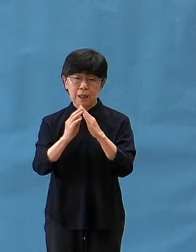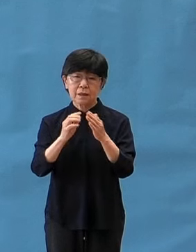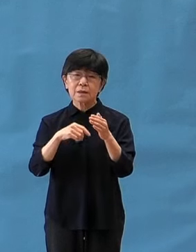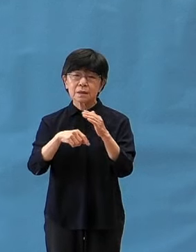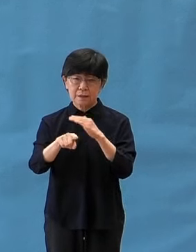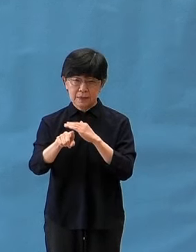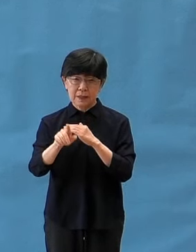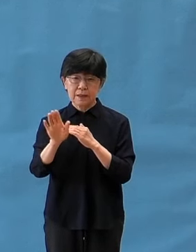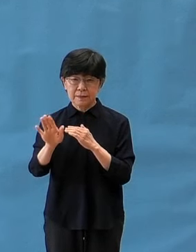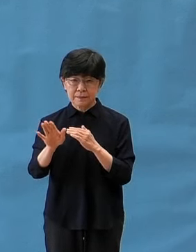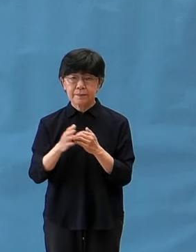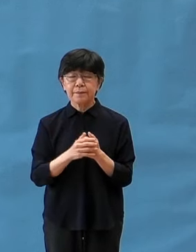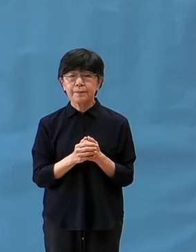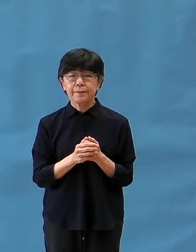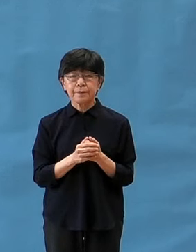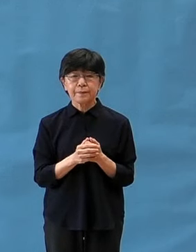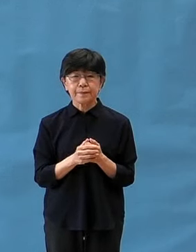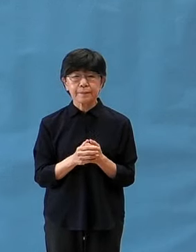であります。